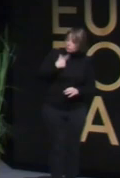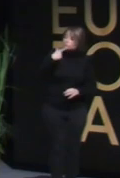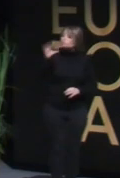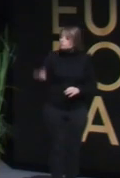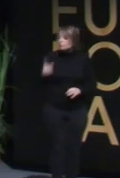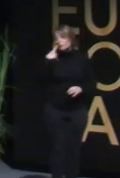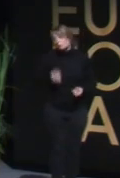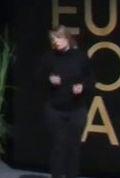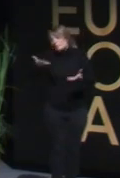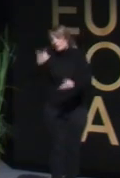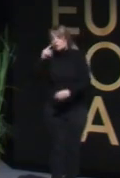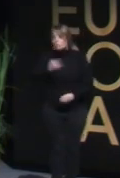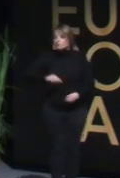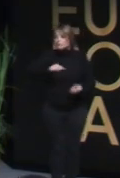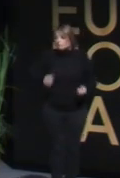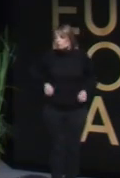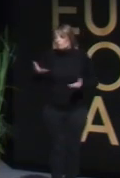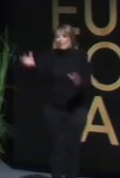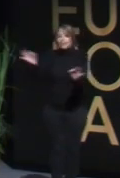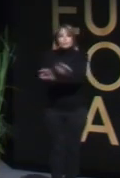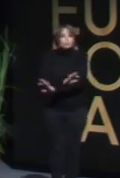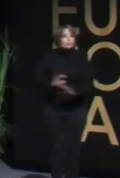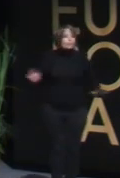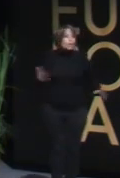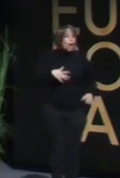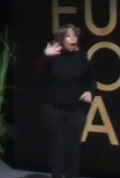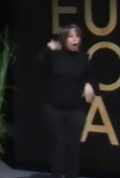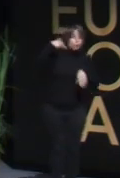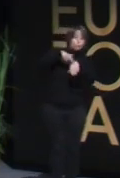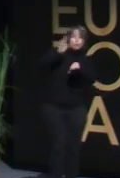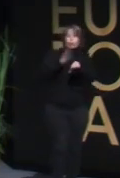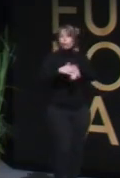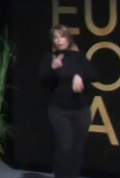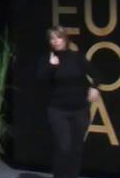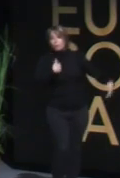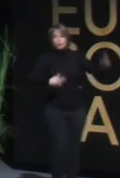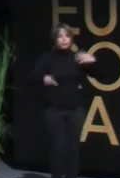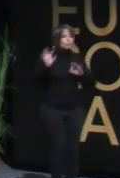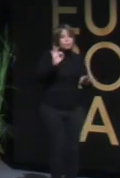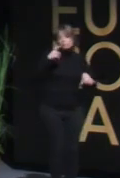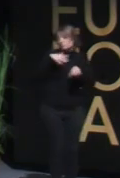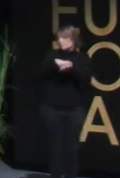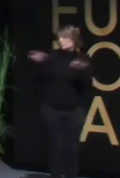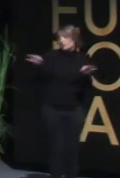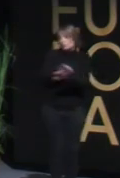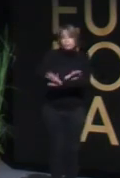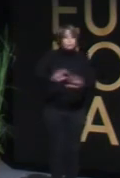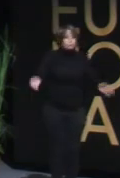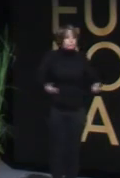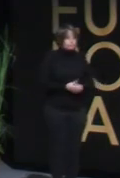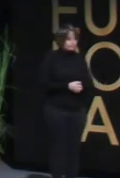pero es lo que me salió. Me sentí así. Y ya está. O sea, no es, ah, por mi culpa, mi gran culpa. No, no, es lo que hay. O sea,